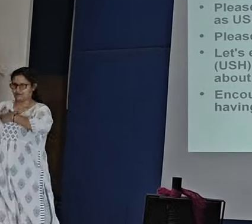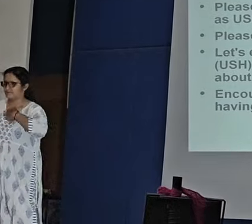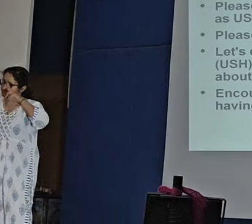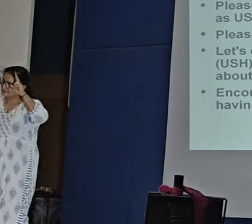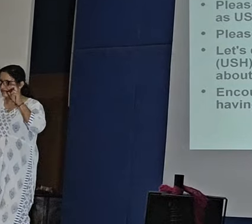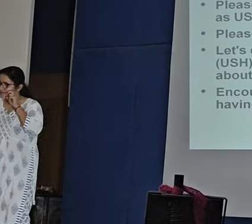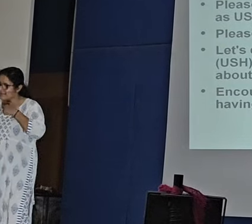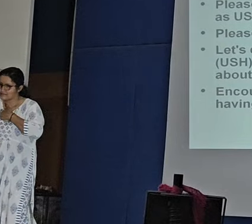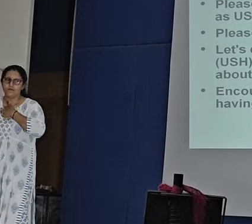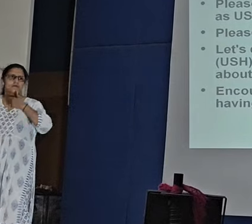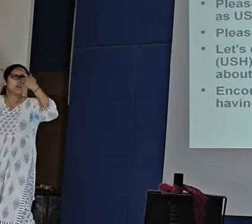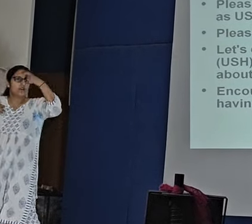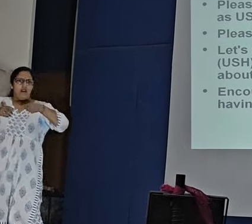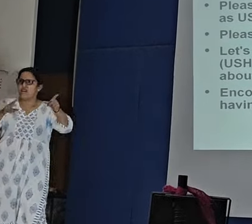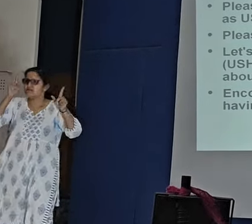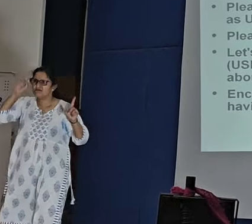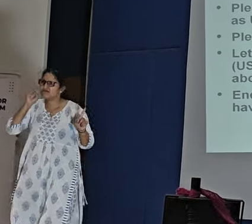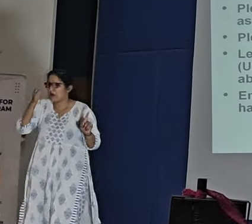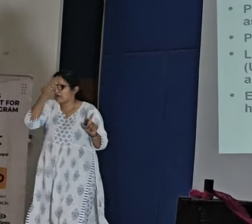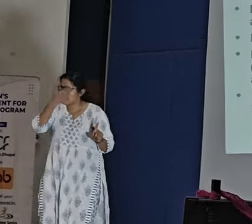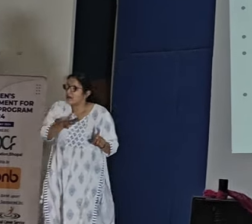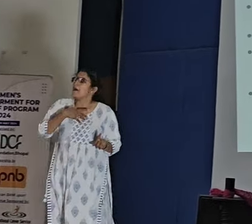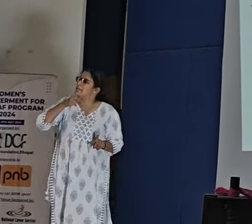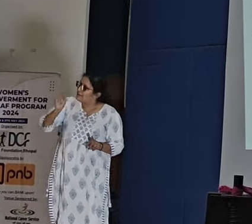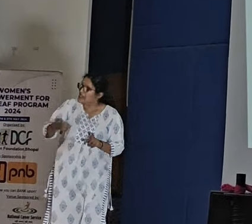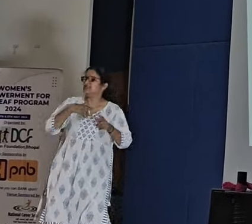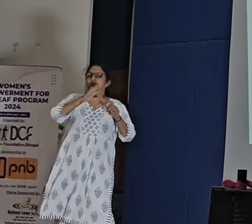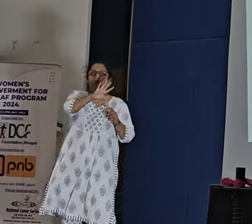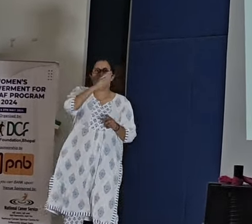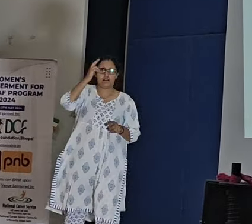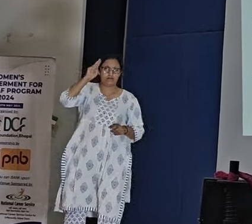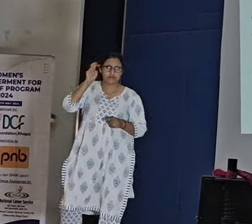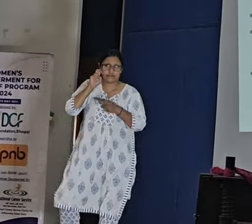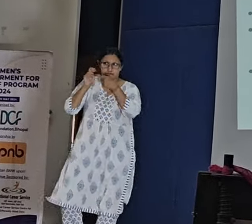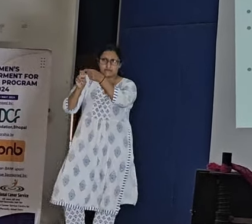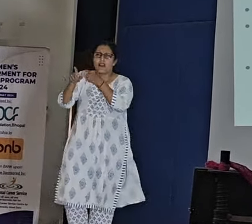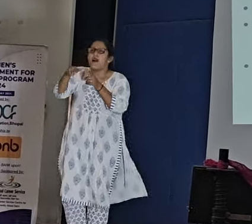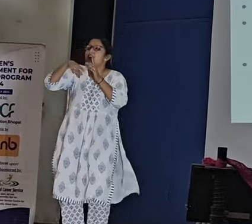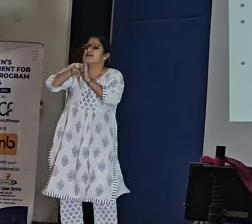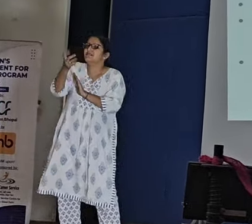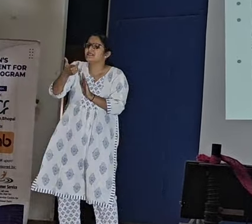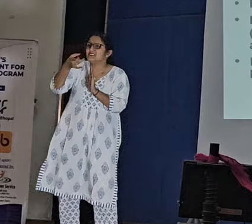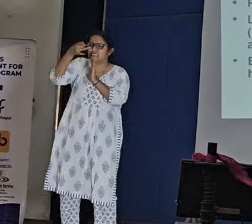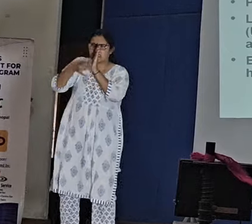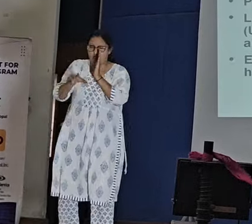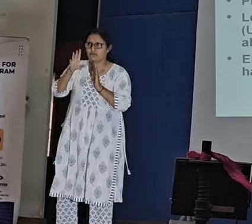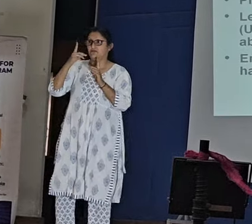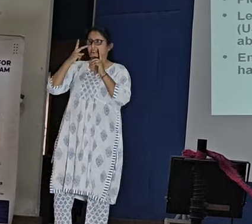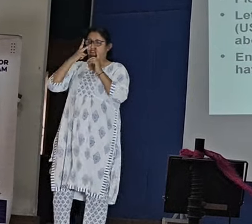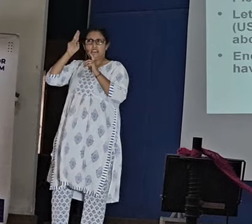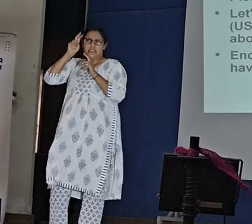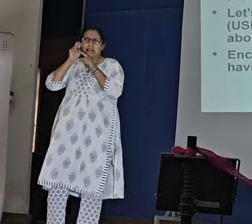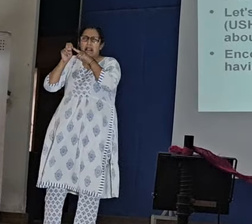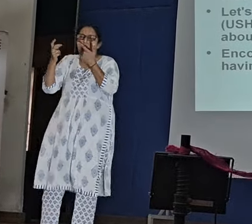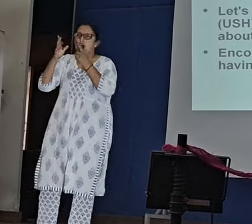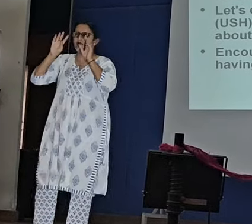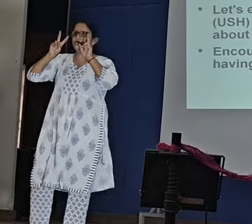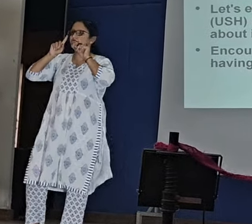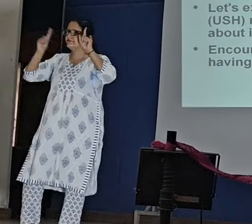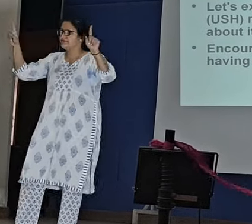ओके, जैसे कि मैं एक पर्सन हूँ, मैं अशर भी हूँ, और आप जानते हैं कि एक दूसरे पर्सन को अशर के बारे में नहीं जानता, तो आपको उन्हें बताना चाहिए जैसे कि एक अशर